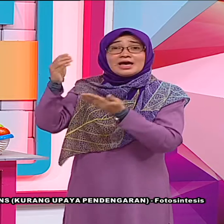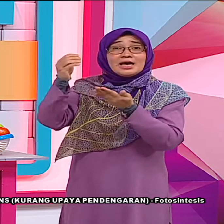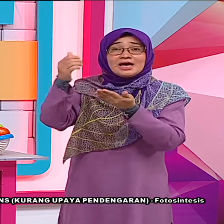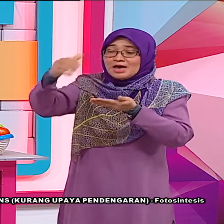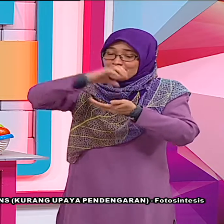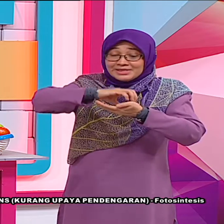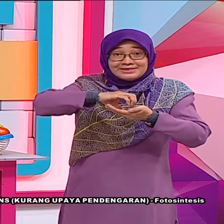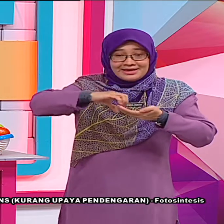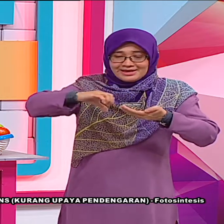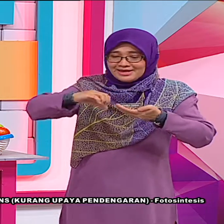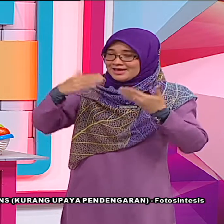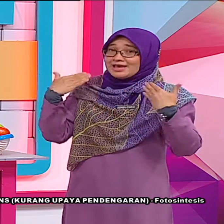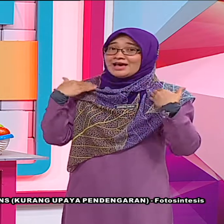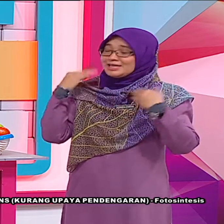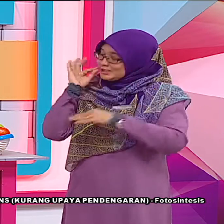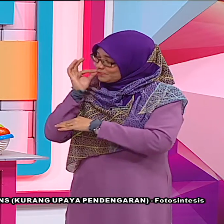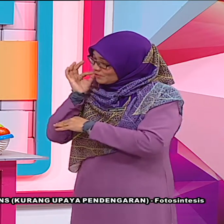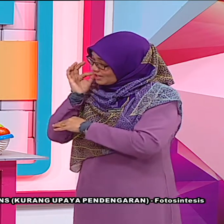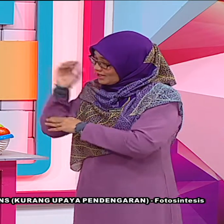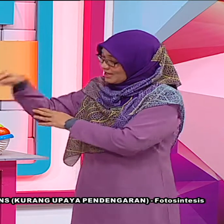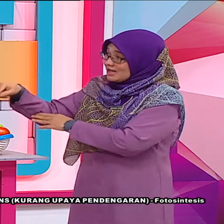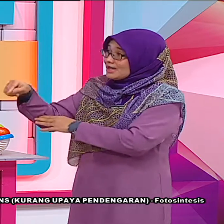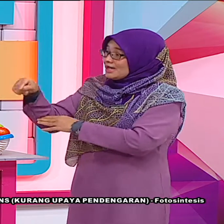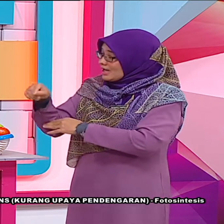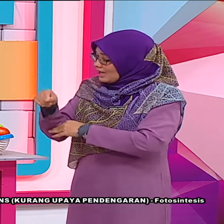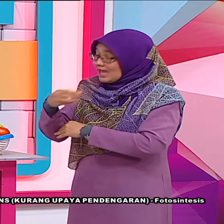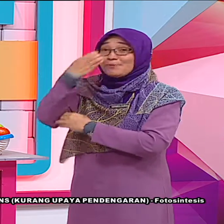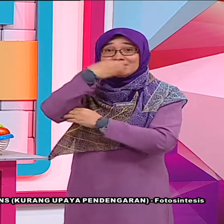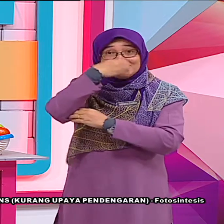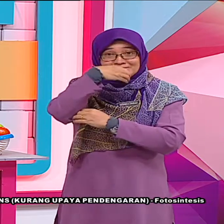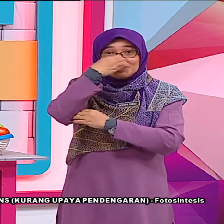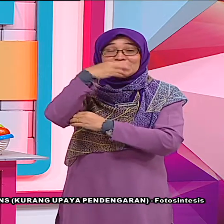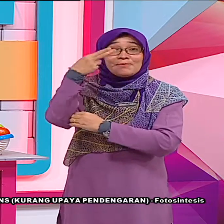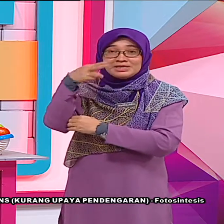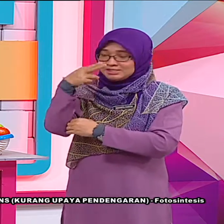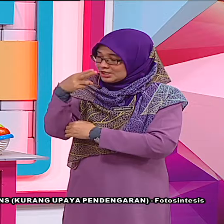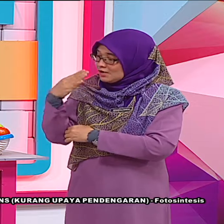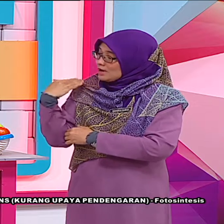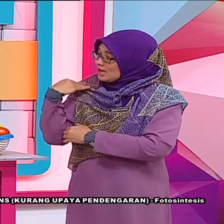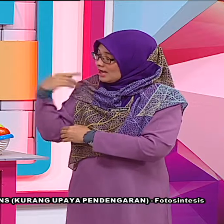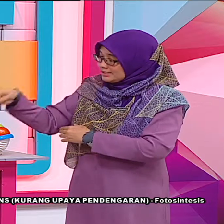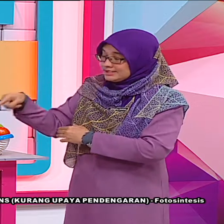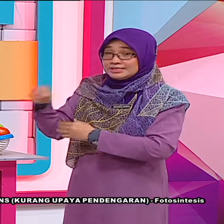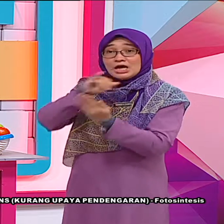ah Bety bawa aja buah Apple Apple Betul mbak hijau ada